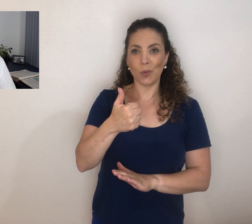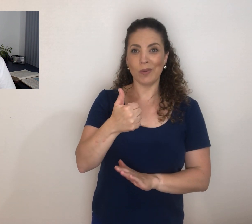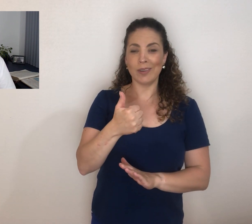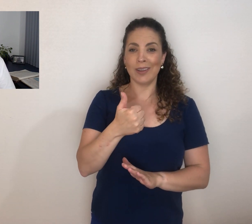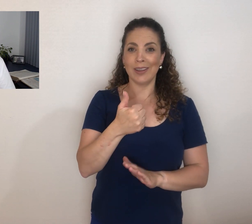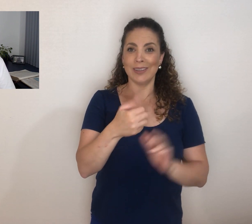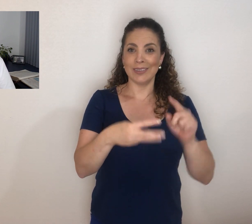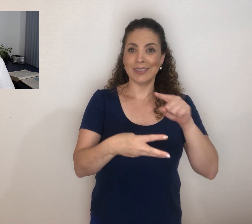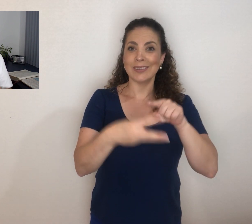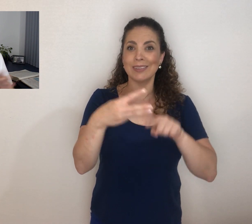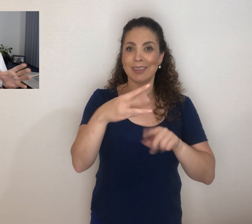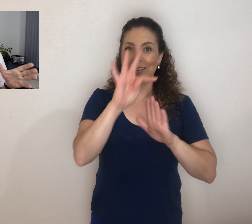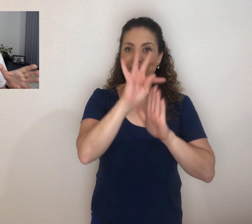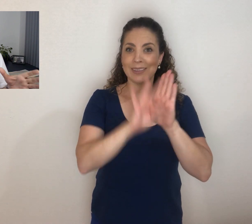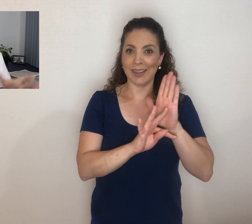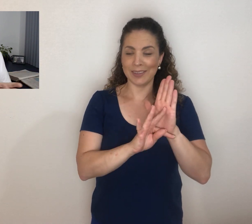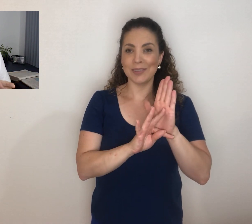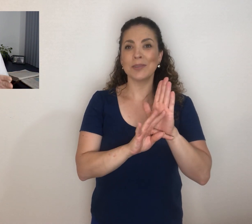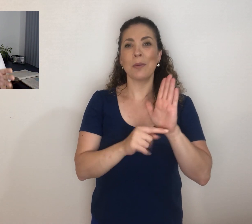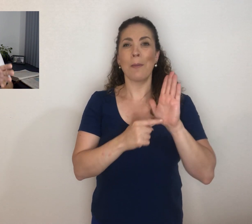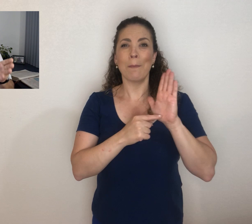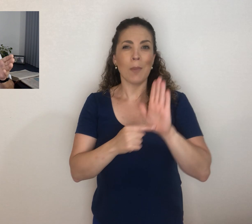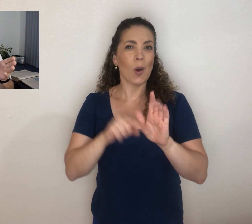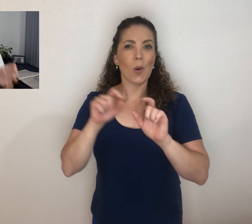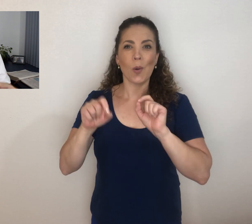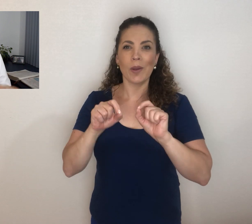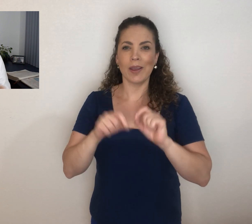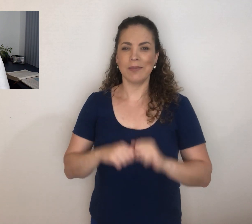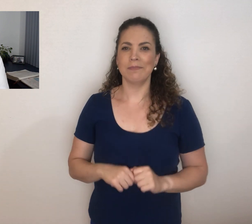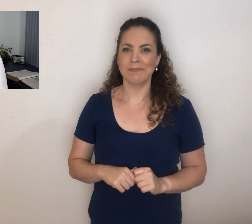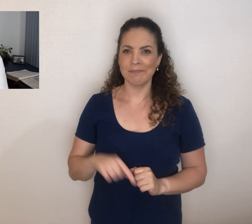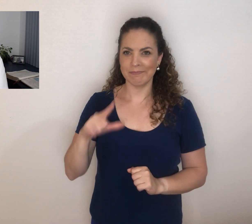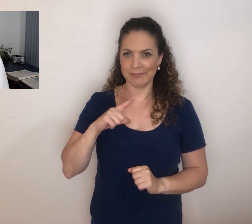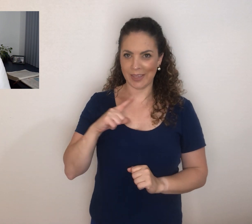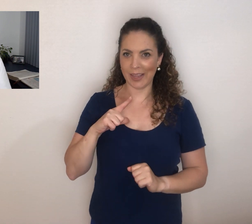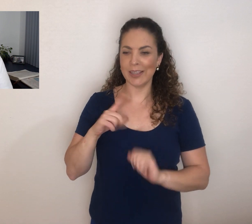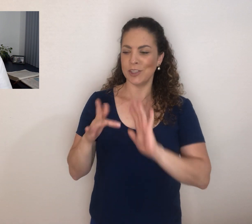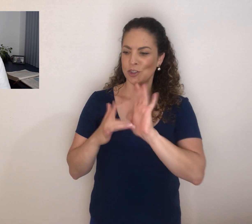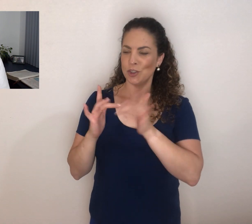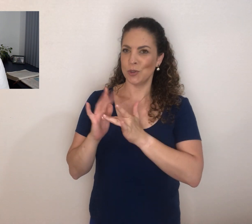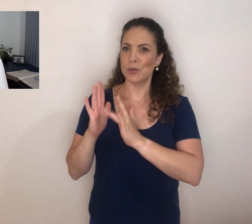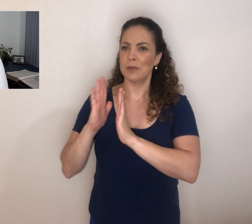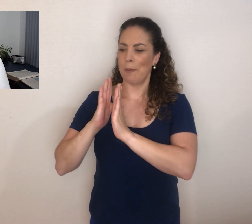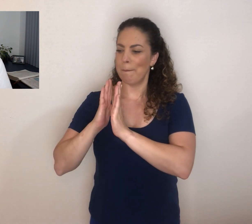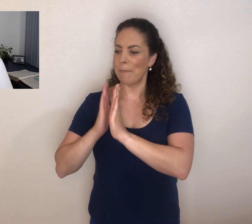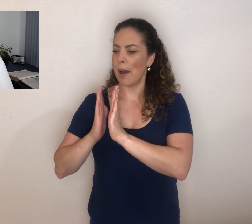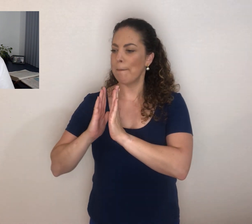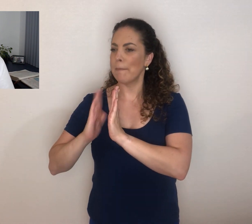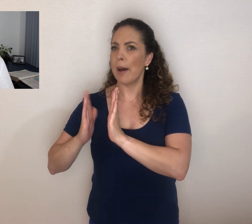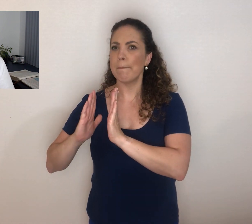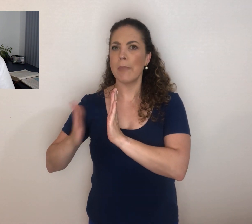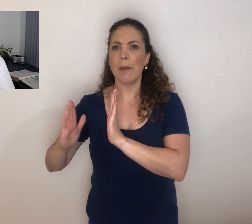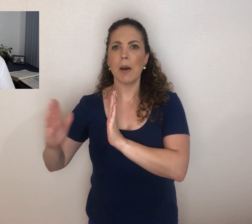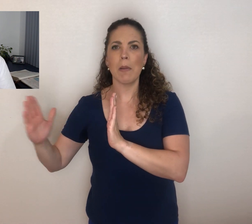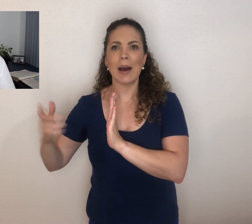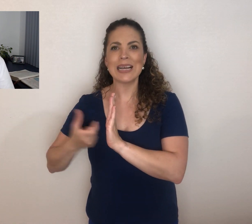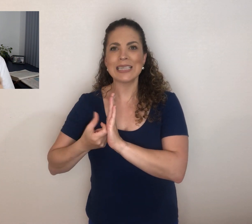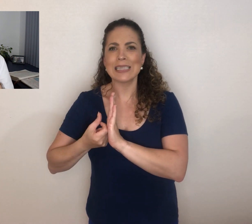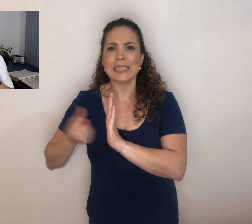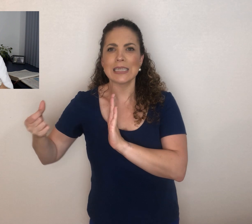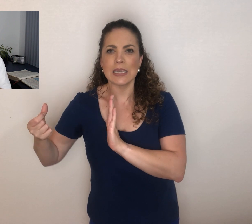Lucas 21. Ali nós vimos que é uma sequência cronológica colocada por